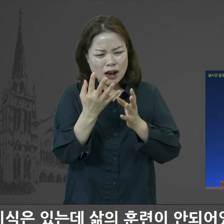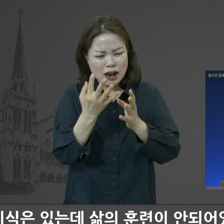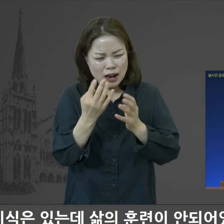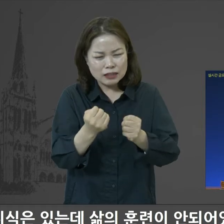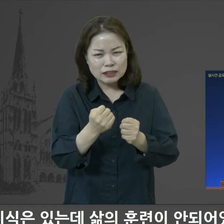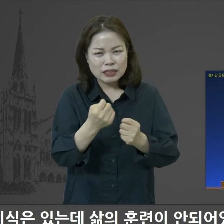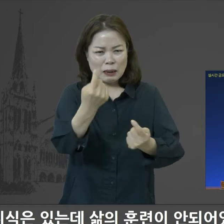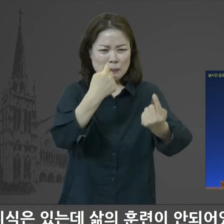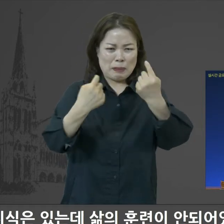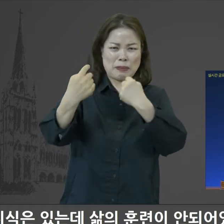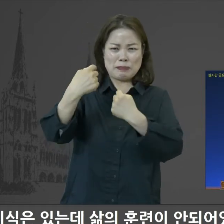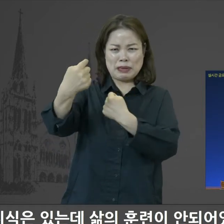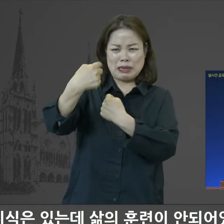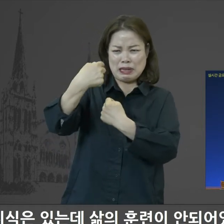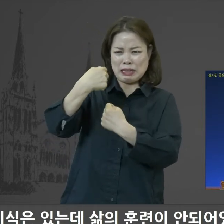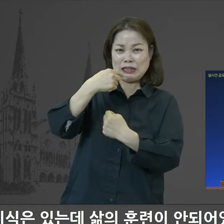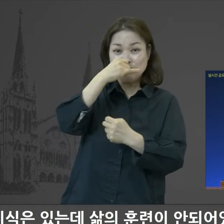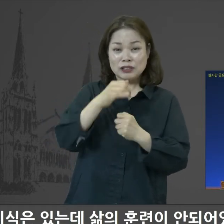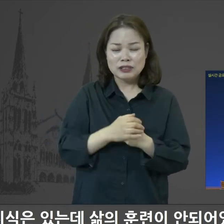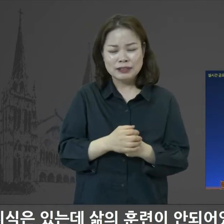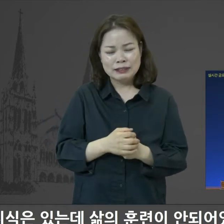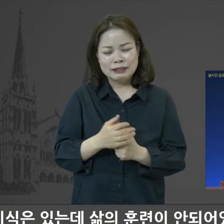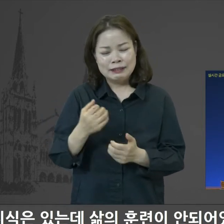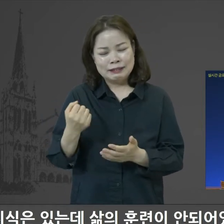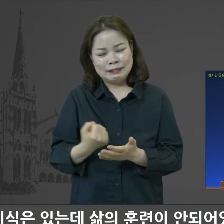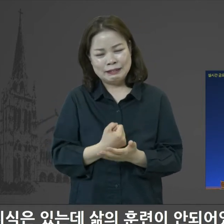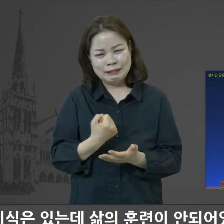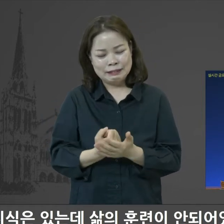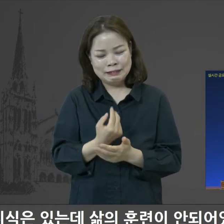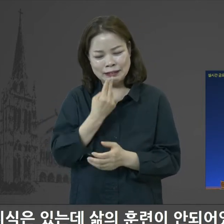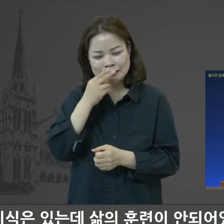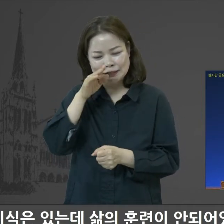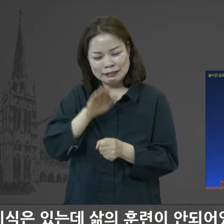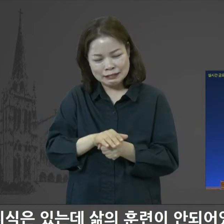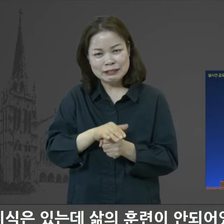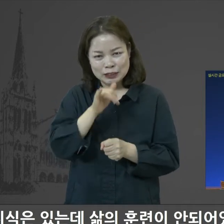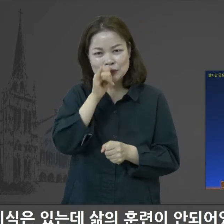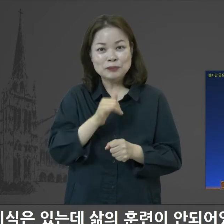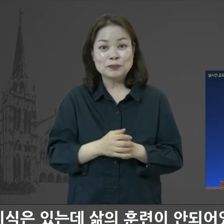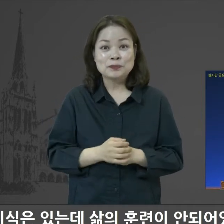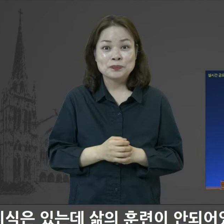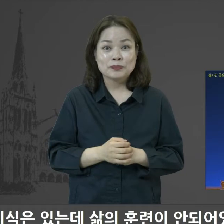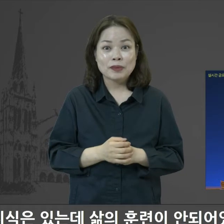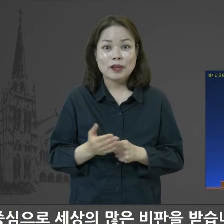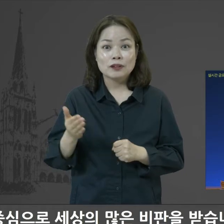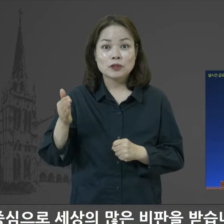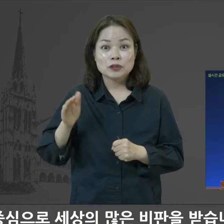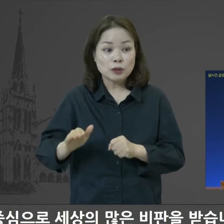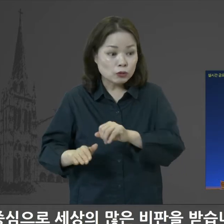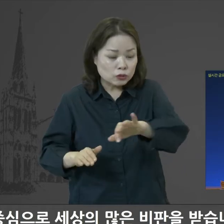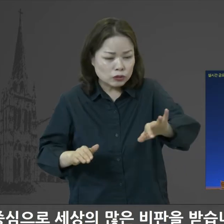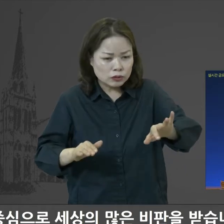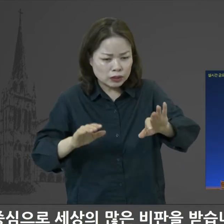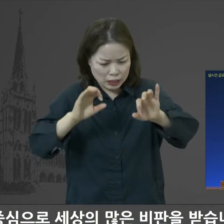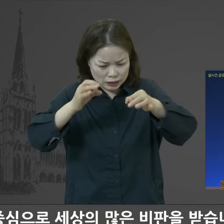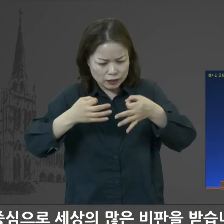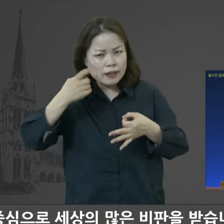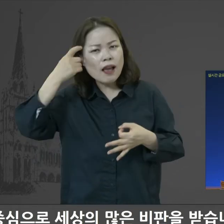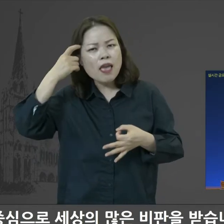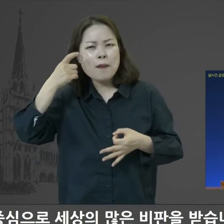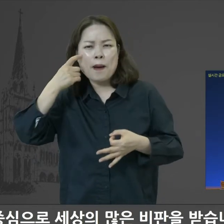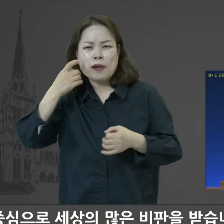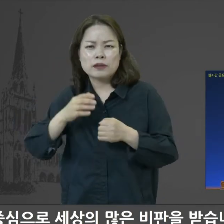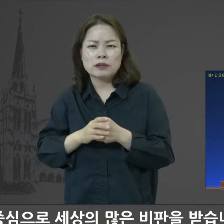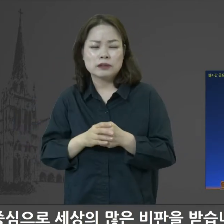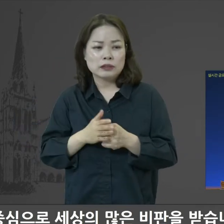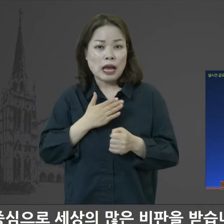있죠. 저는 아쉽기도 하고 안타깝기도 하고 억울하기도 하고 그렇습니다. 그런데 우리가 돌아봐야 될 것은